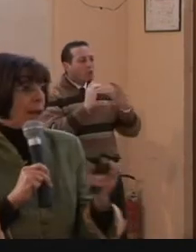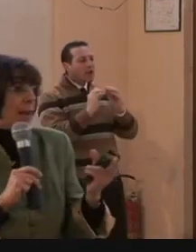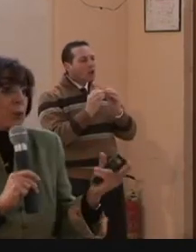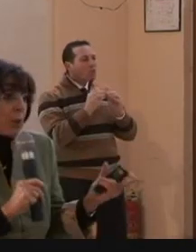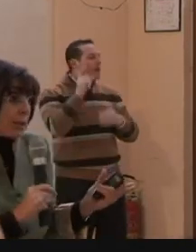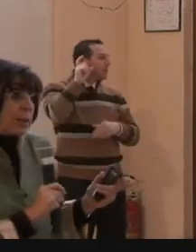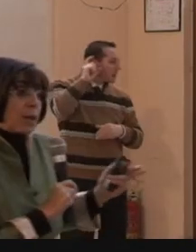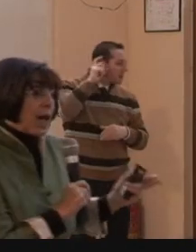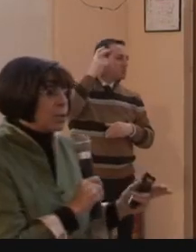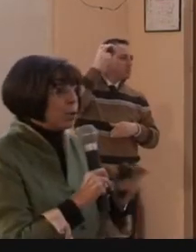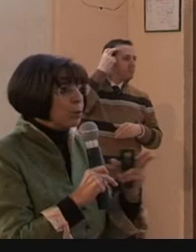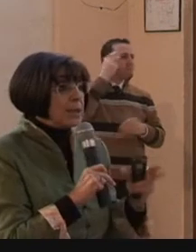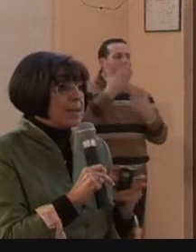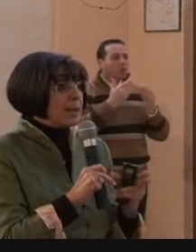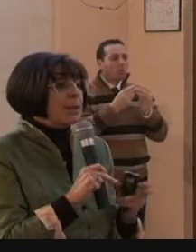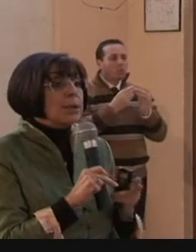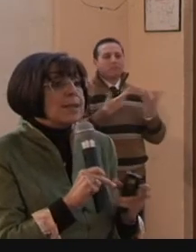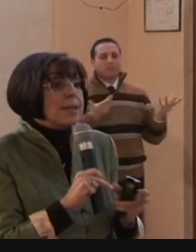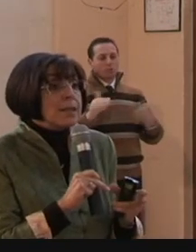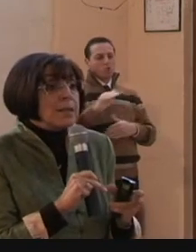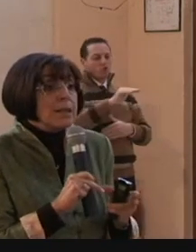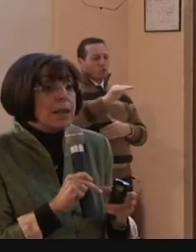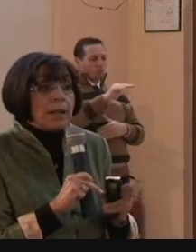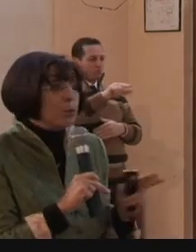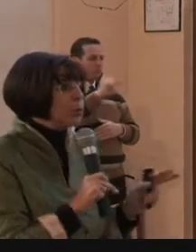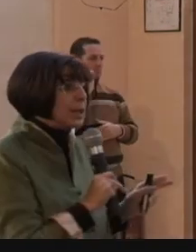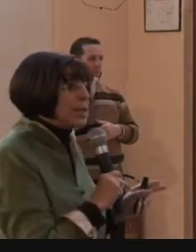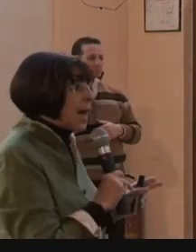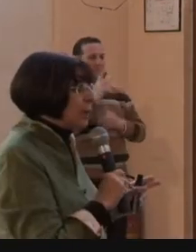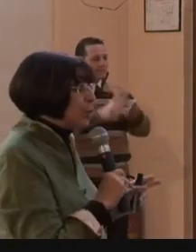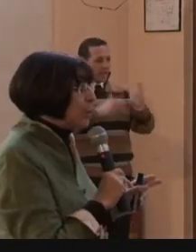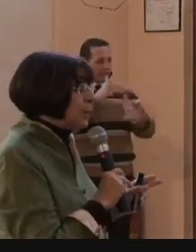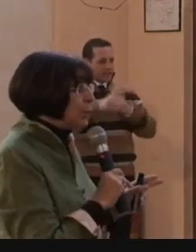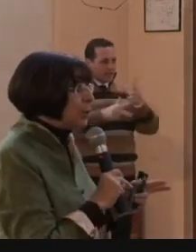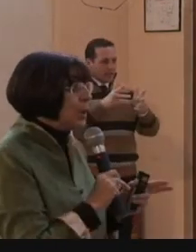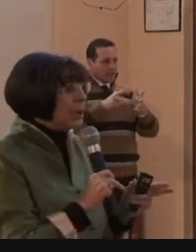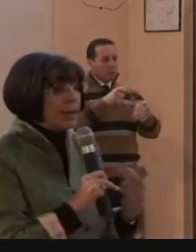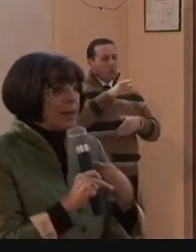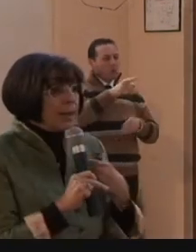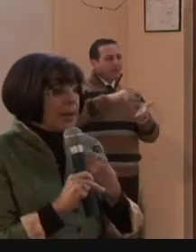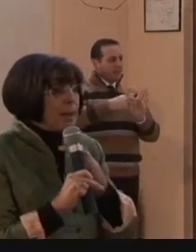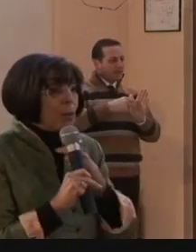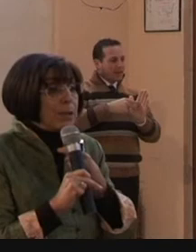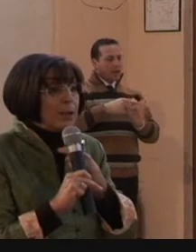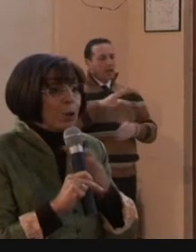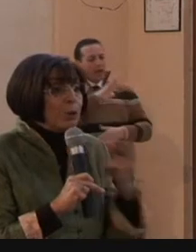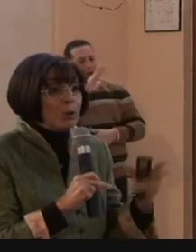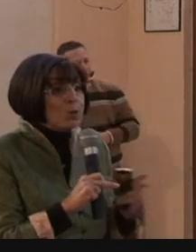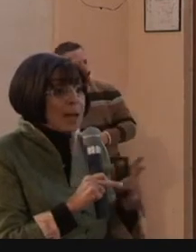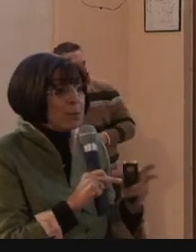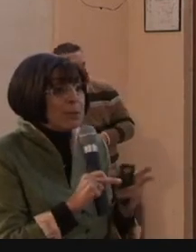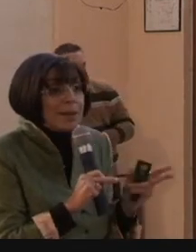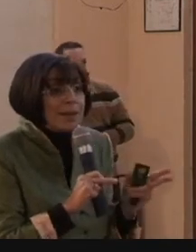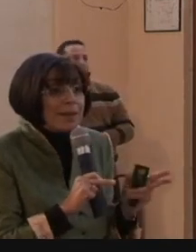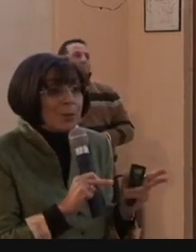Se naturalmente un ragazzo che utilizza la lingua dei segni e non utilizza un metodo, è obbligatorio che